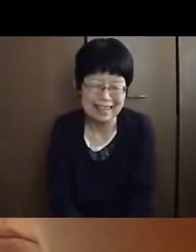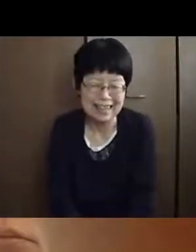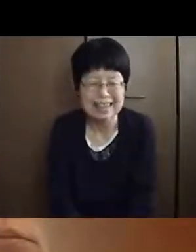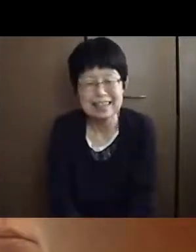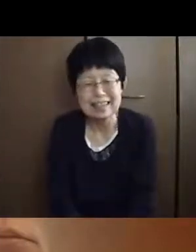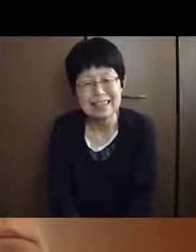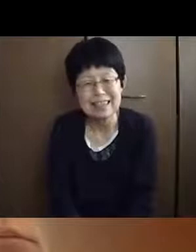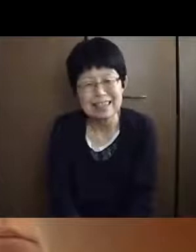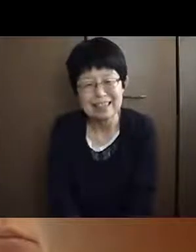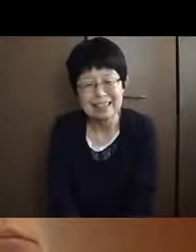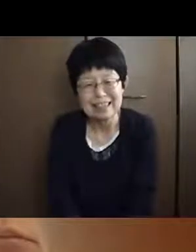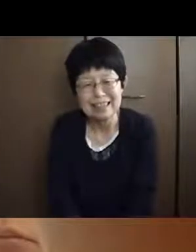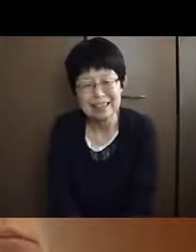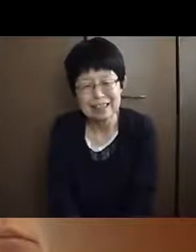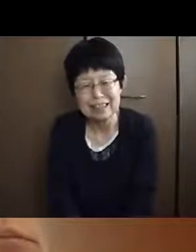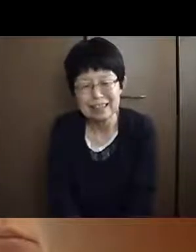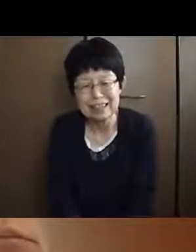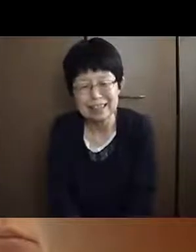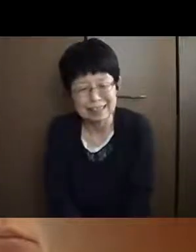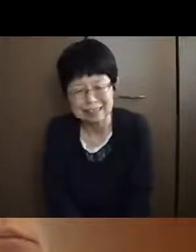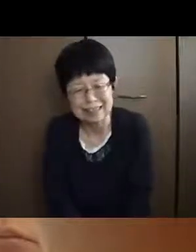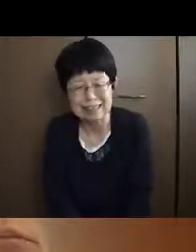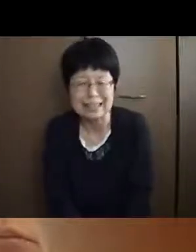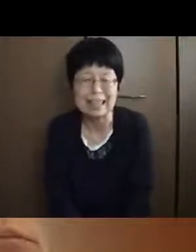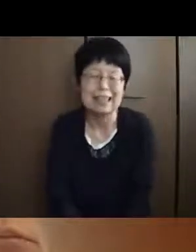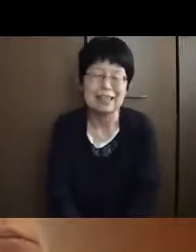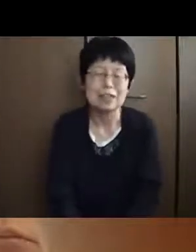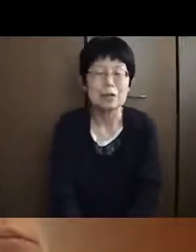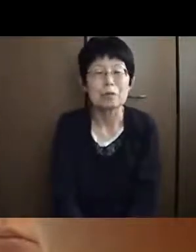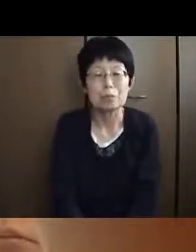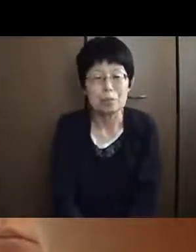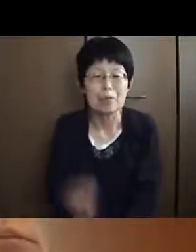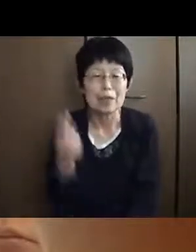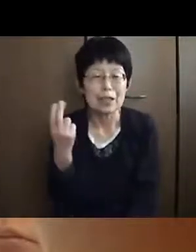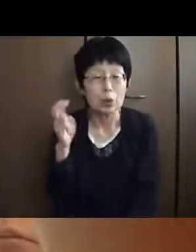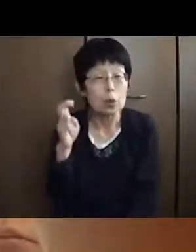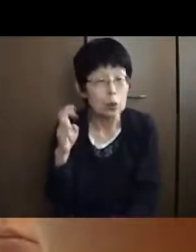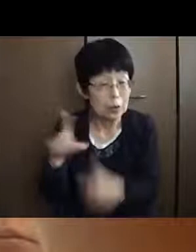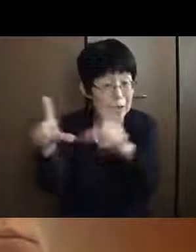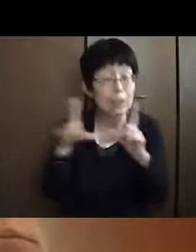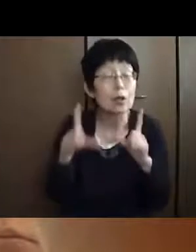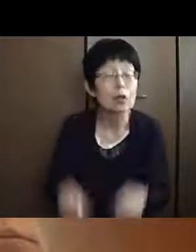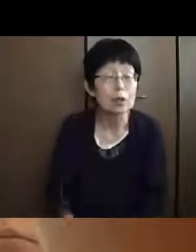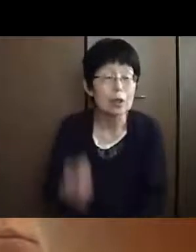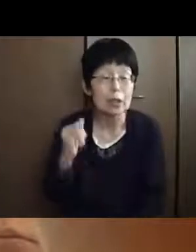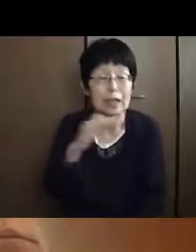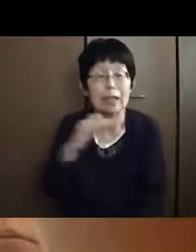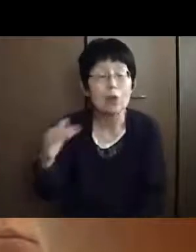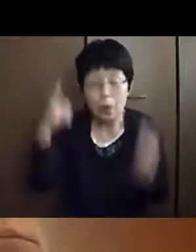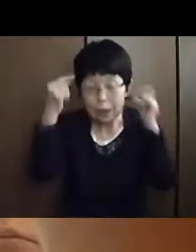な。はい、樋口さんいてくれるからいいな、 うん、でトロロさんですね、囲碁は大学を卒業した後に友